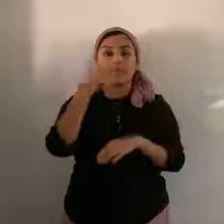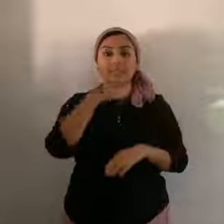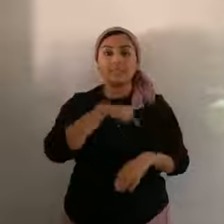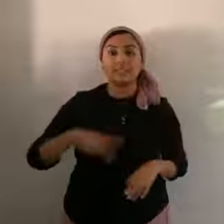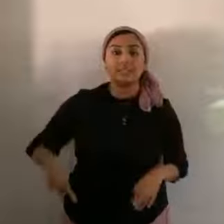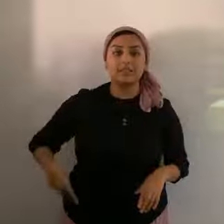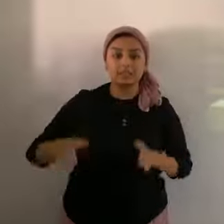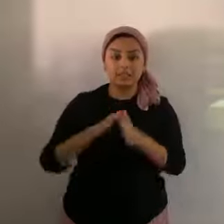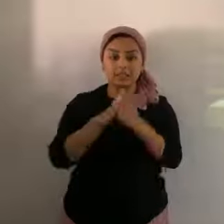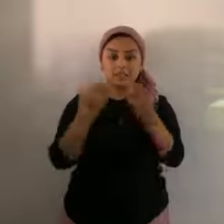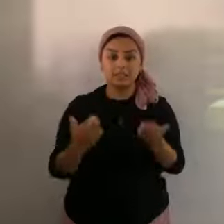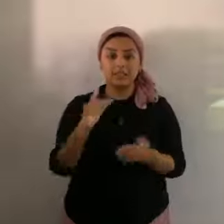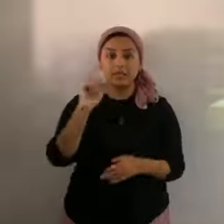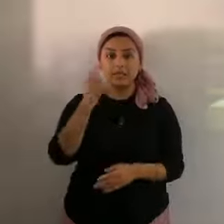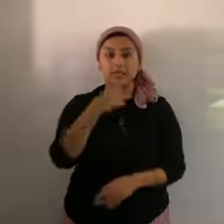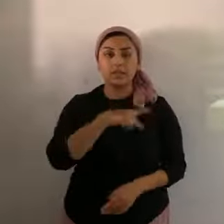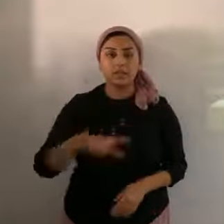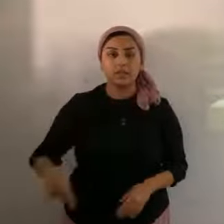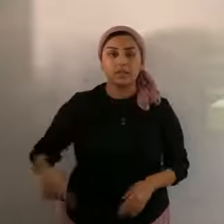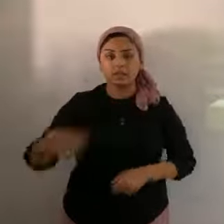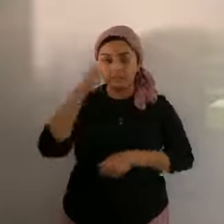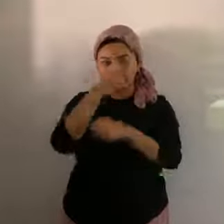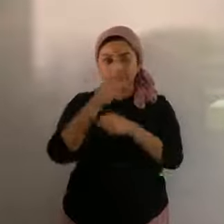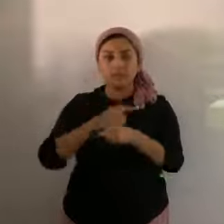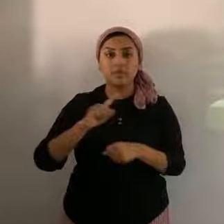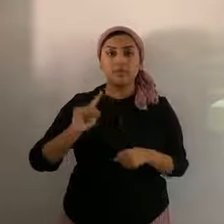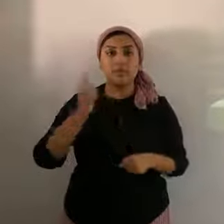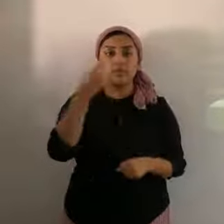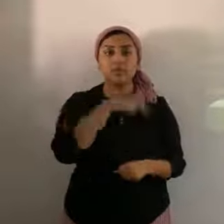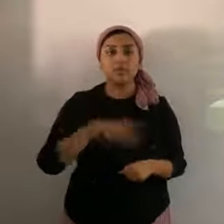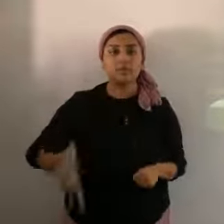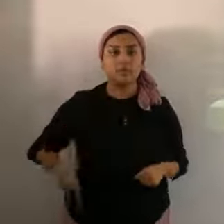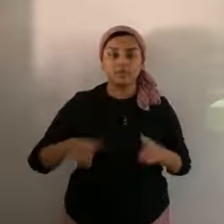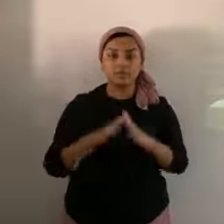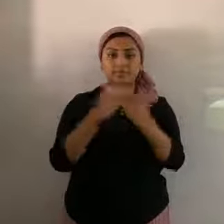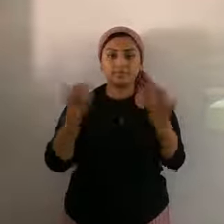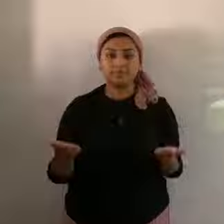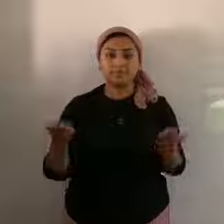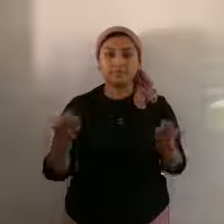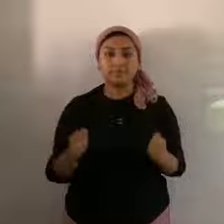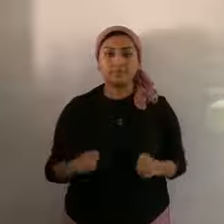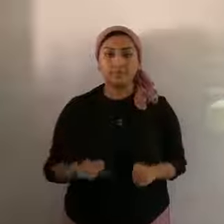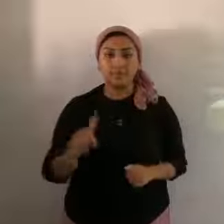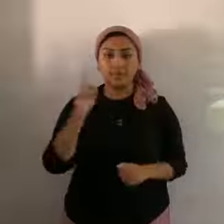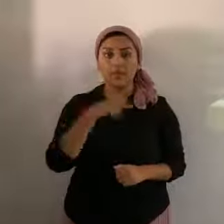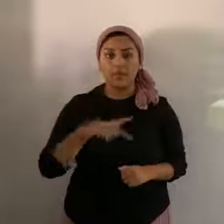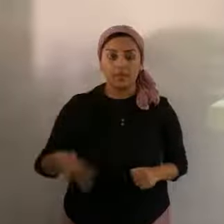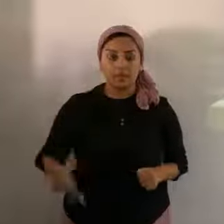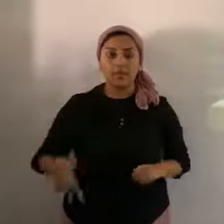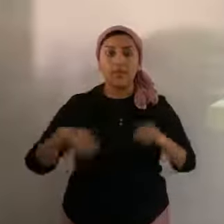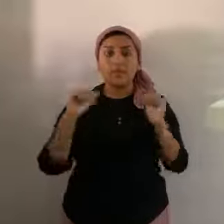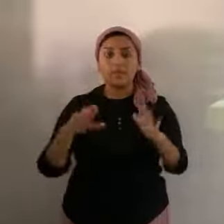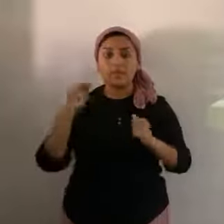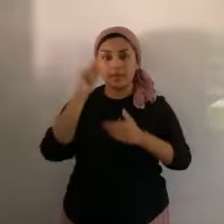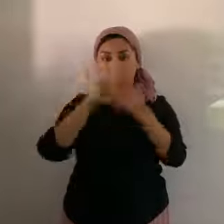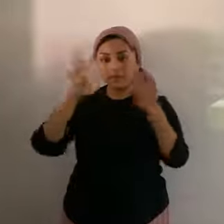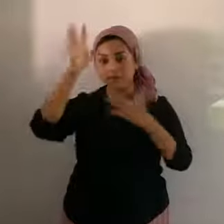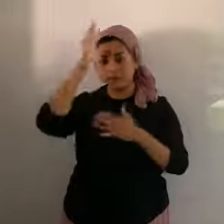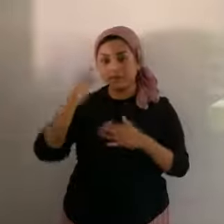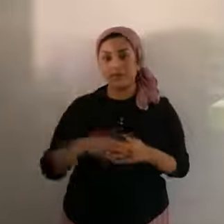por favor, vamos para allá, amados aquí, Primera de Reyes, vamos para allá, Primera de Reyes, bendito es el